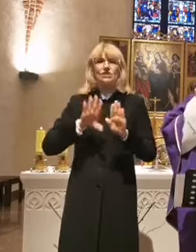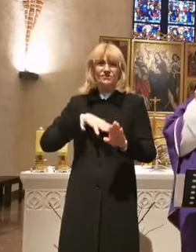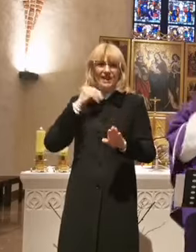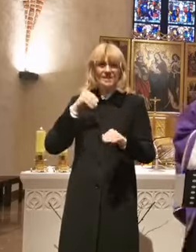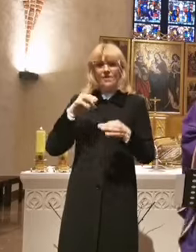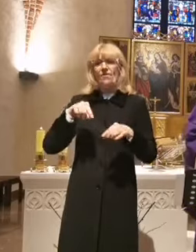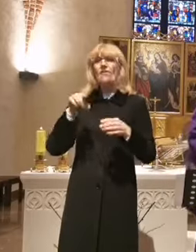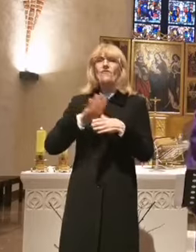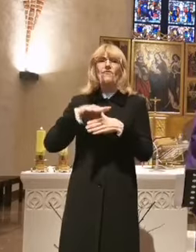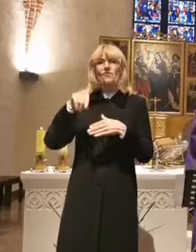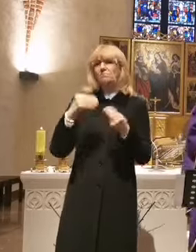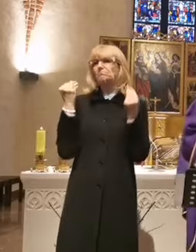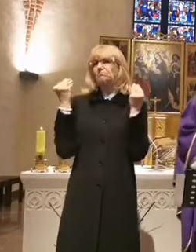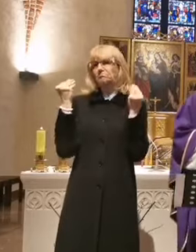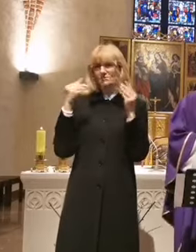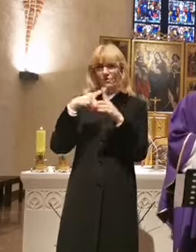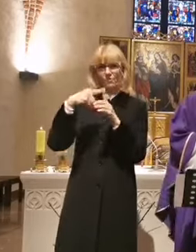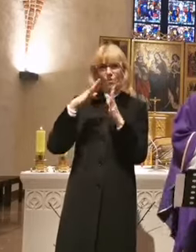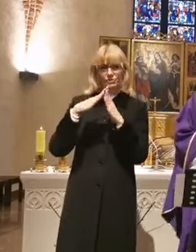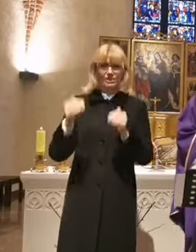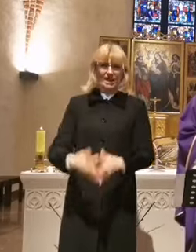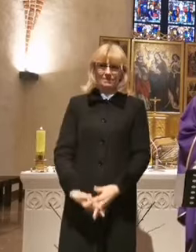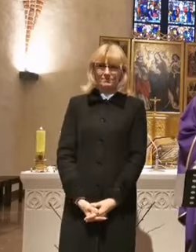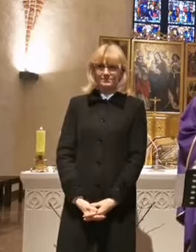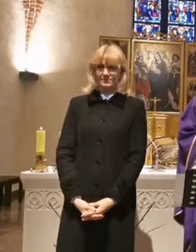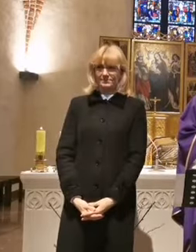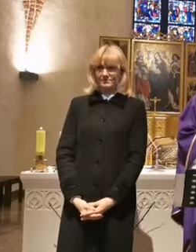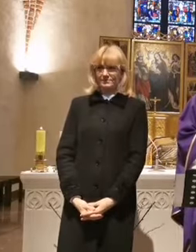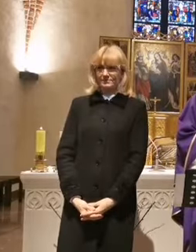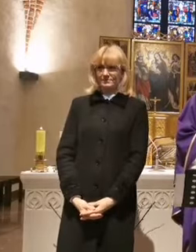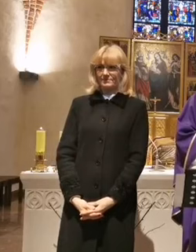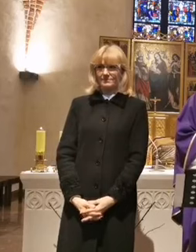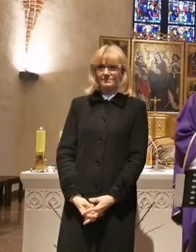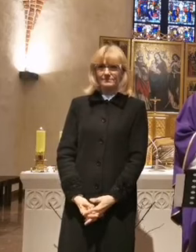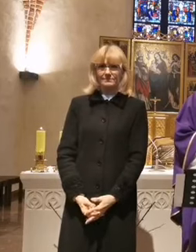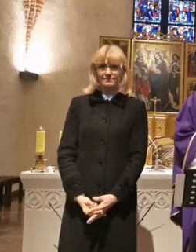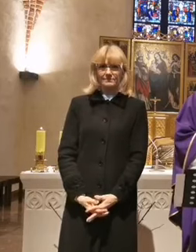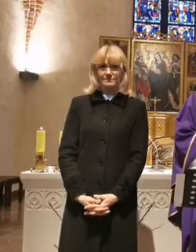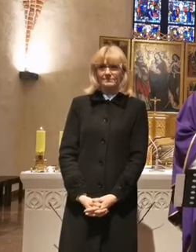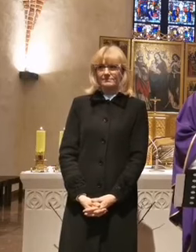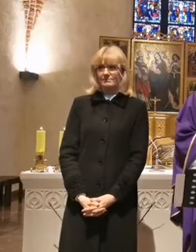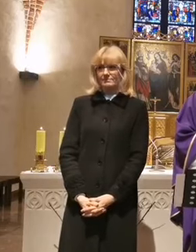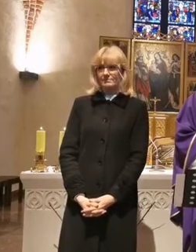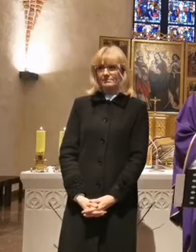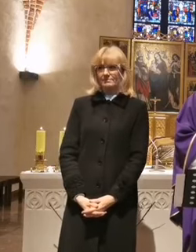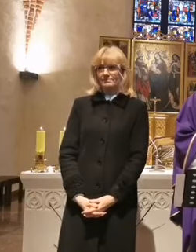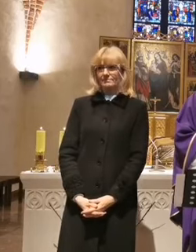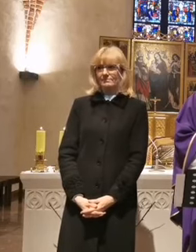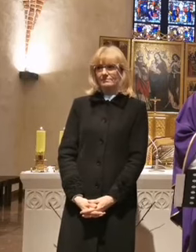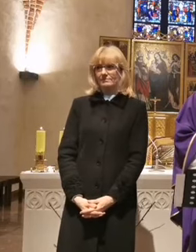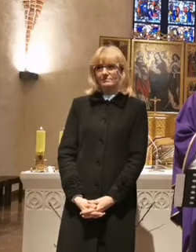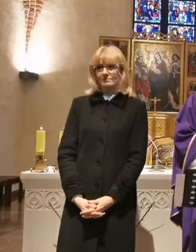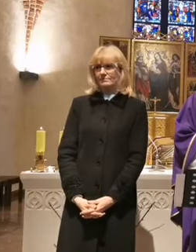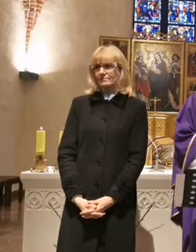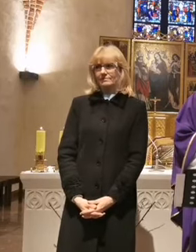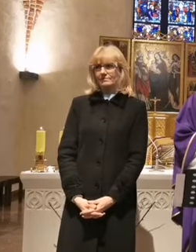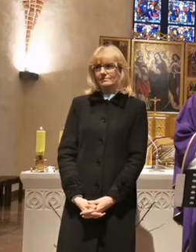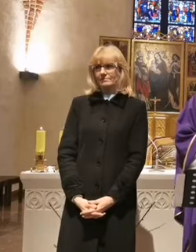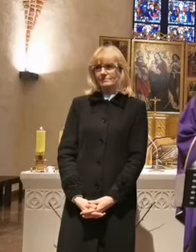conosciuto la visita di sua santità Papa Francesco in Iran. Il Papa nella casa di Abramo in